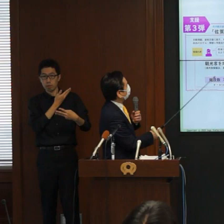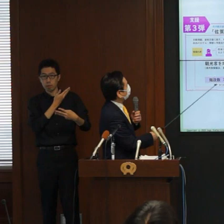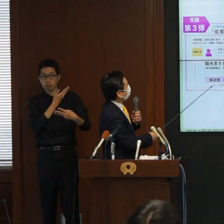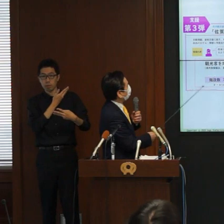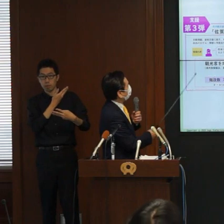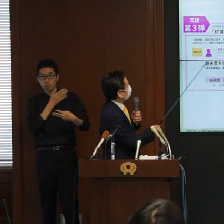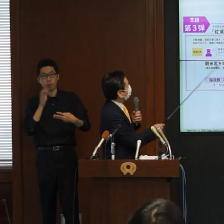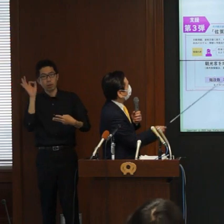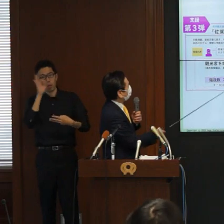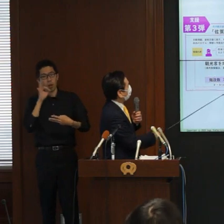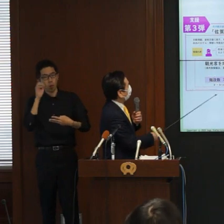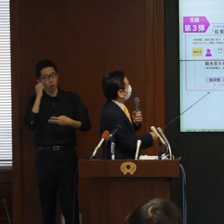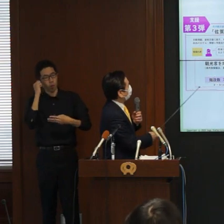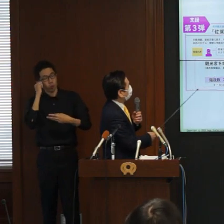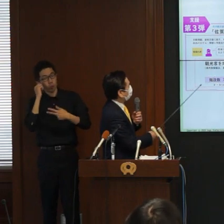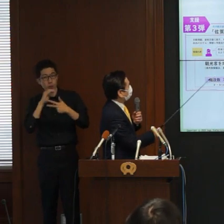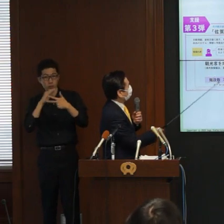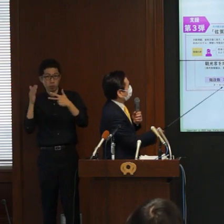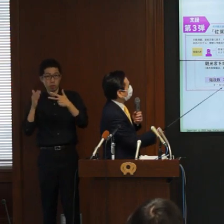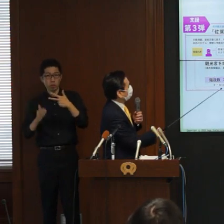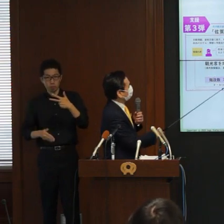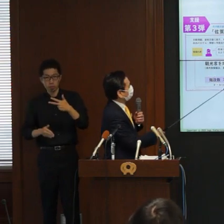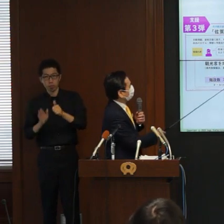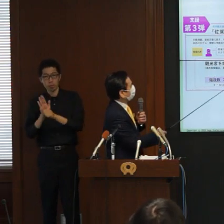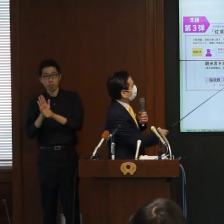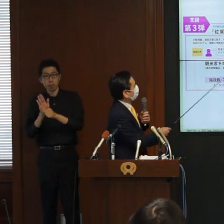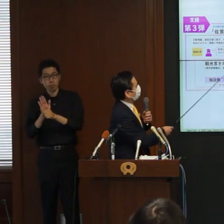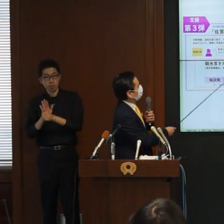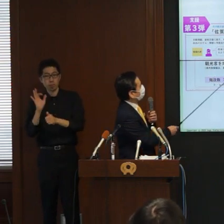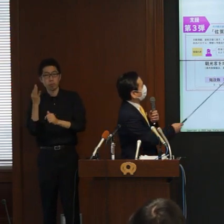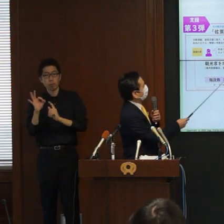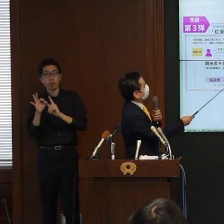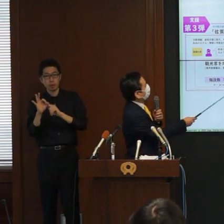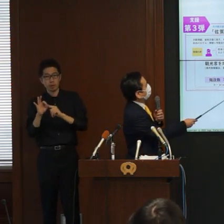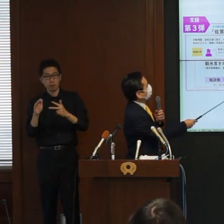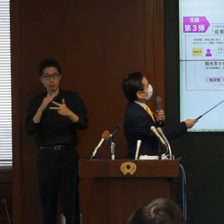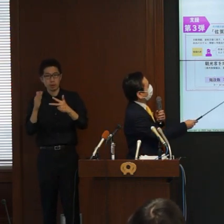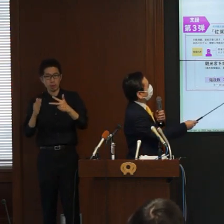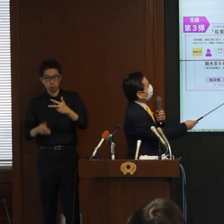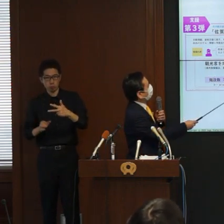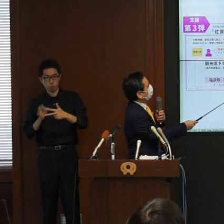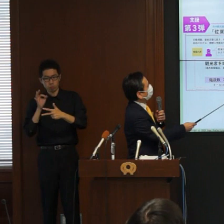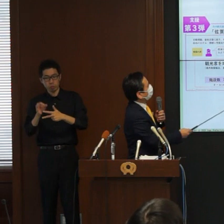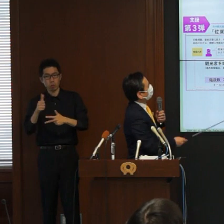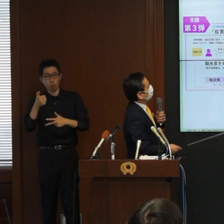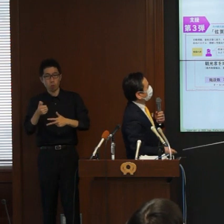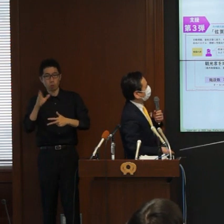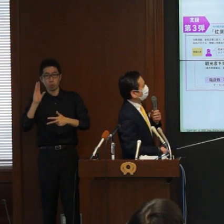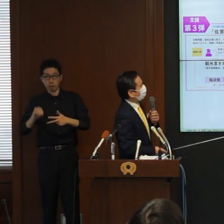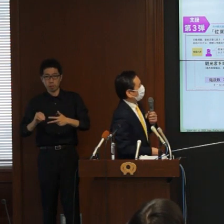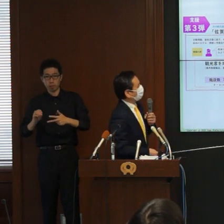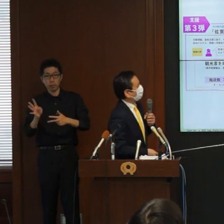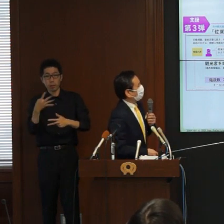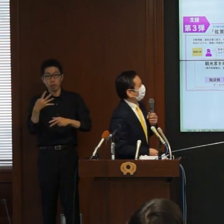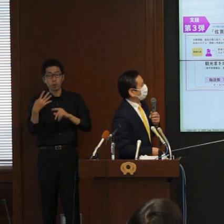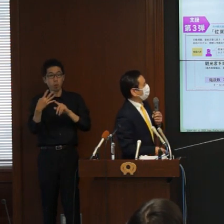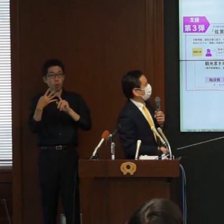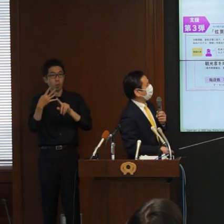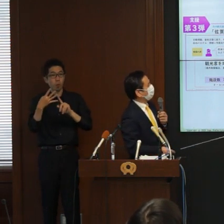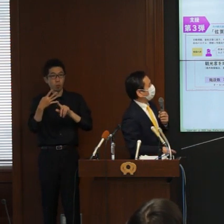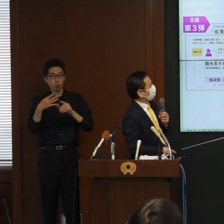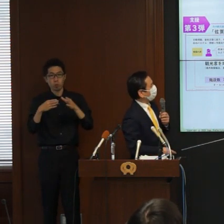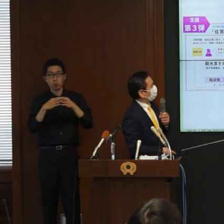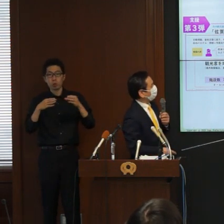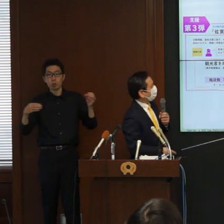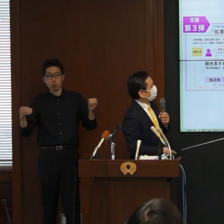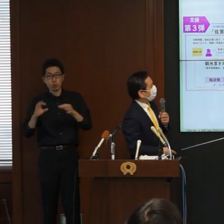泊施設の支援金ということで、施設数かける50万円というものがありまして、そして、第4段といたしまして、国